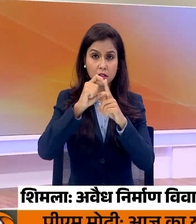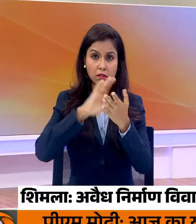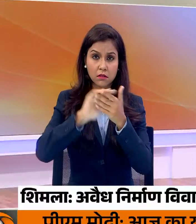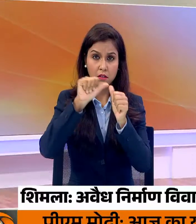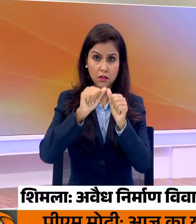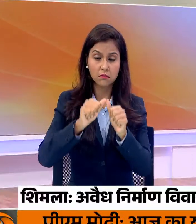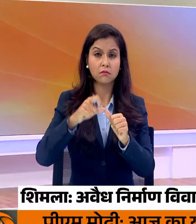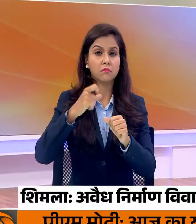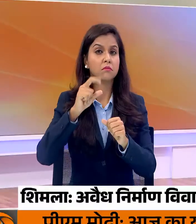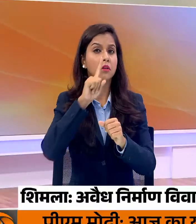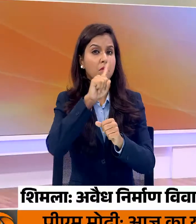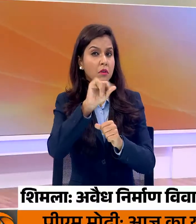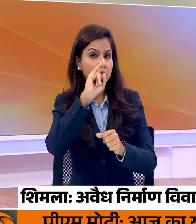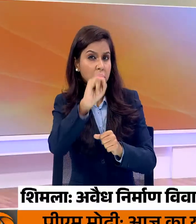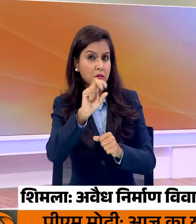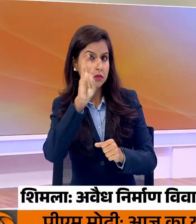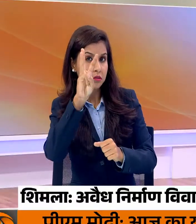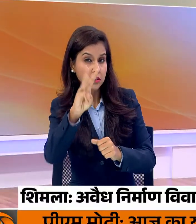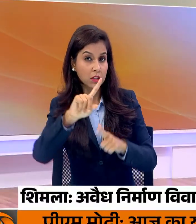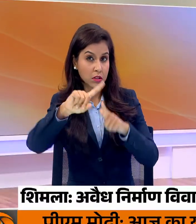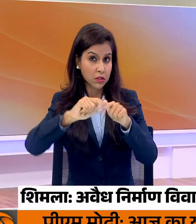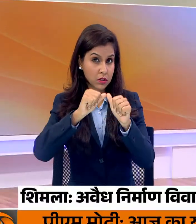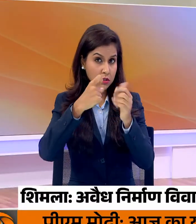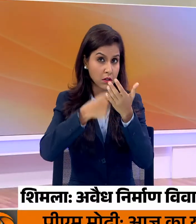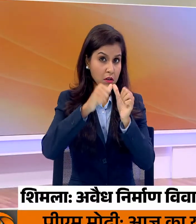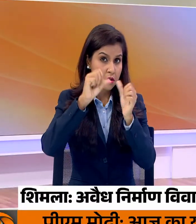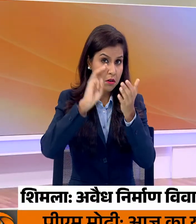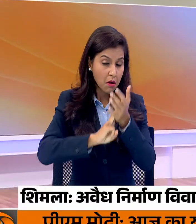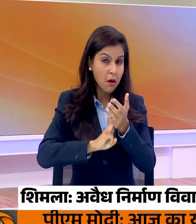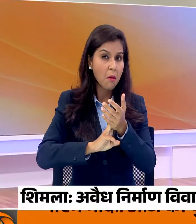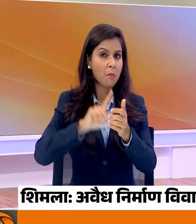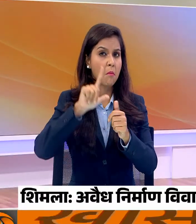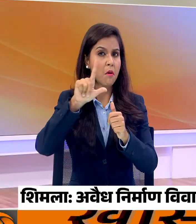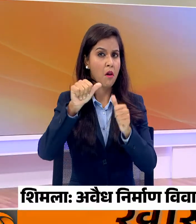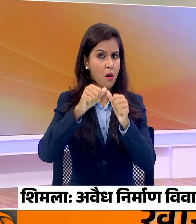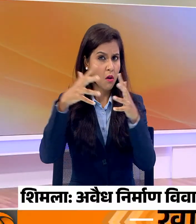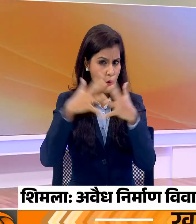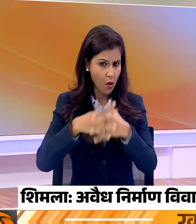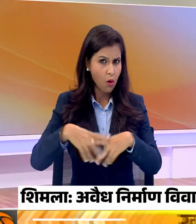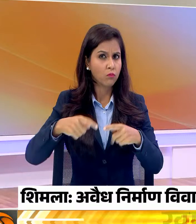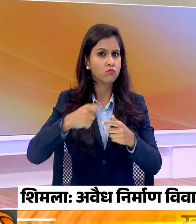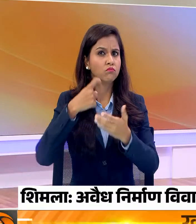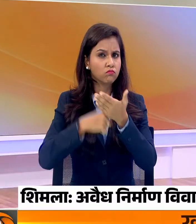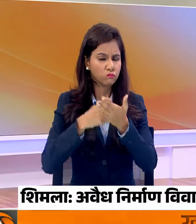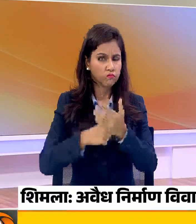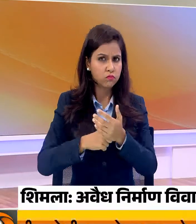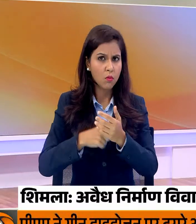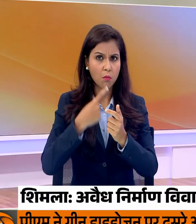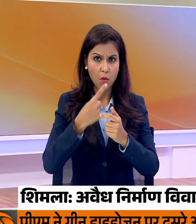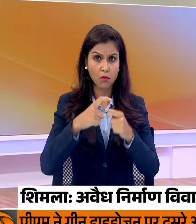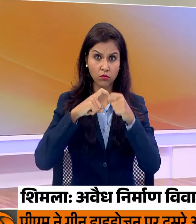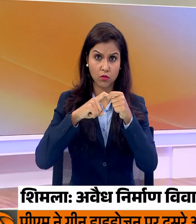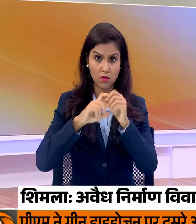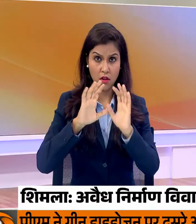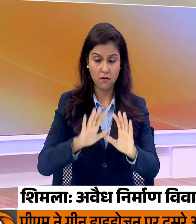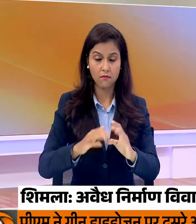163 लागू। जयराम ठाकुर ने राज्य की कानून व्यवस्था पर उठाए सवाल।